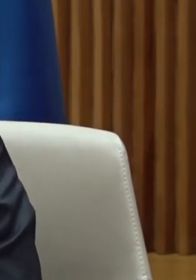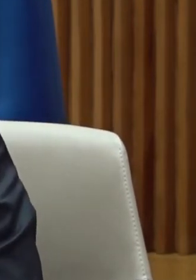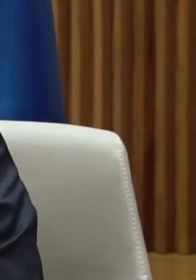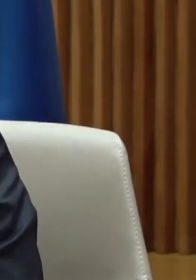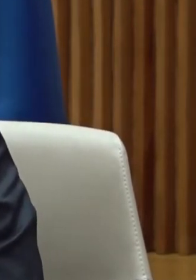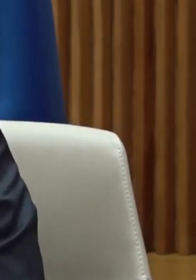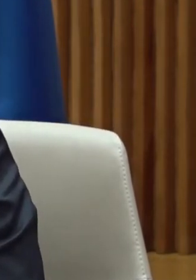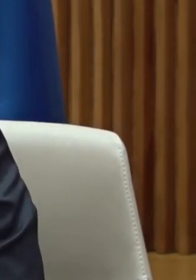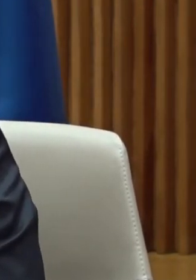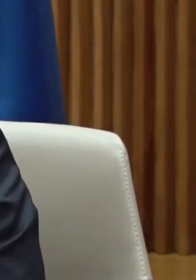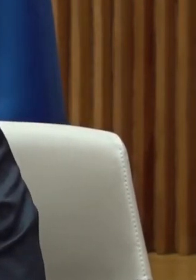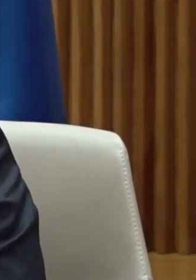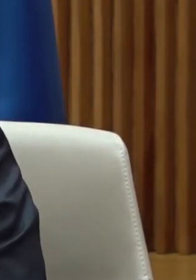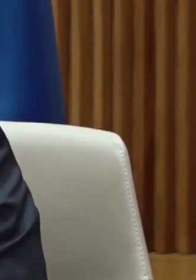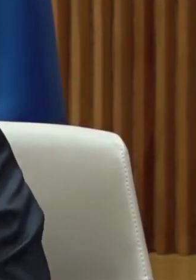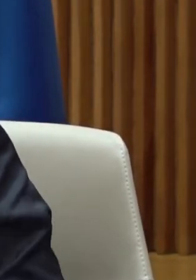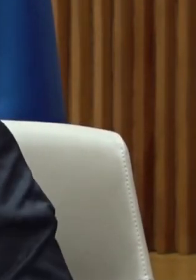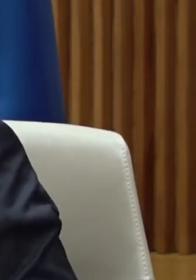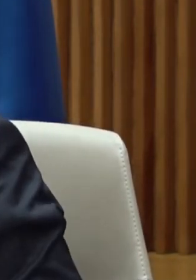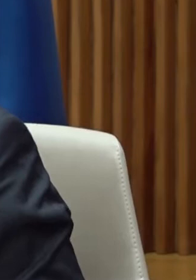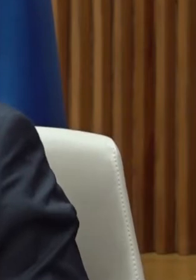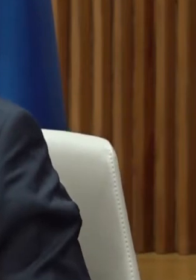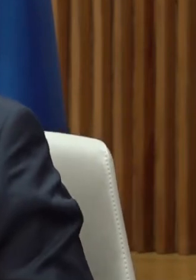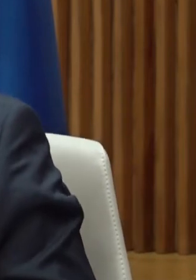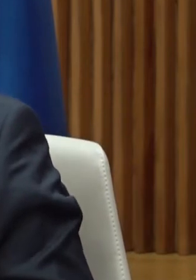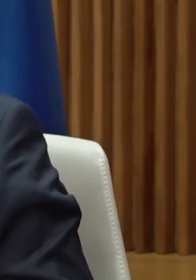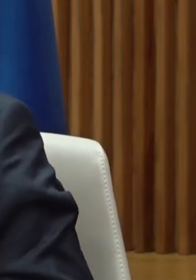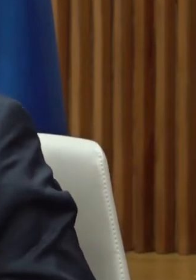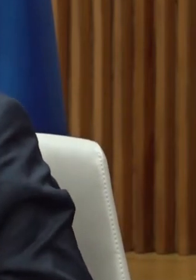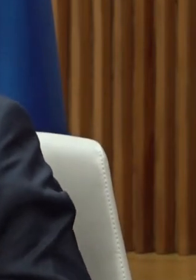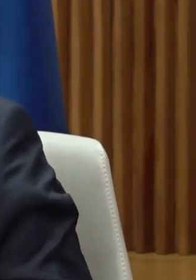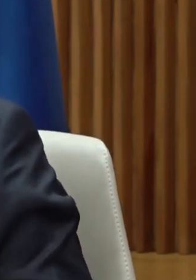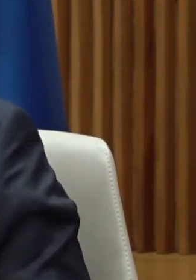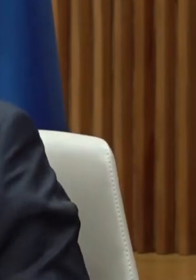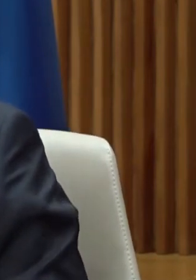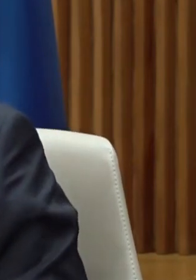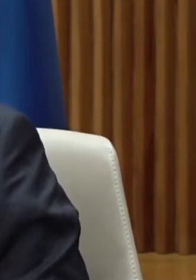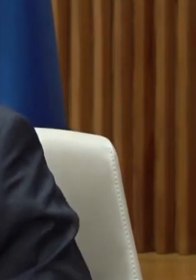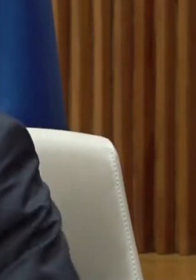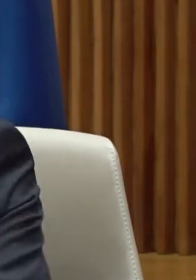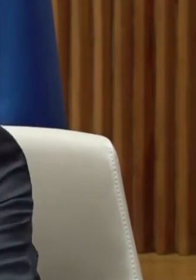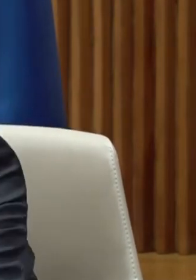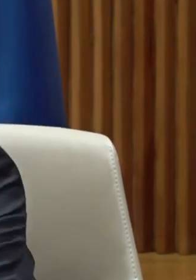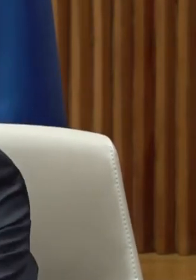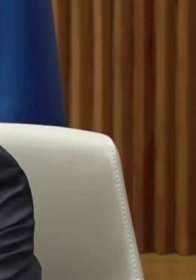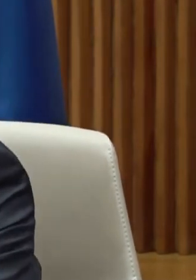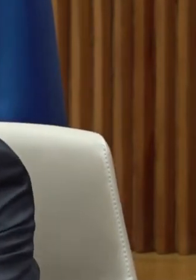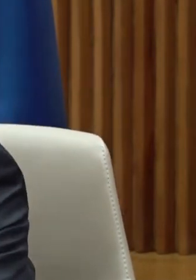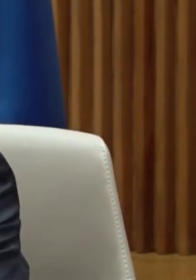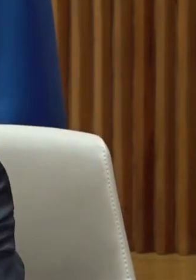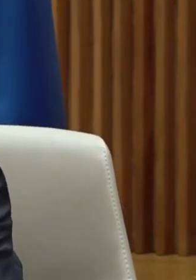kot ostali del možnost dostopa do po interventnem zakonu in pa